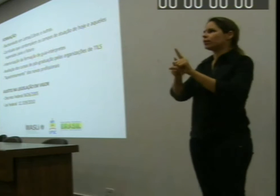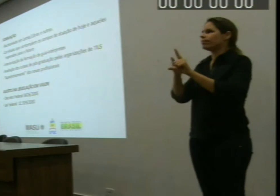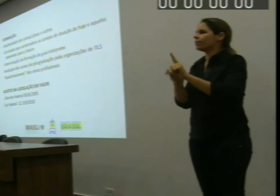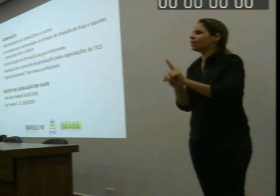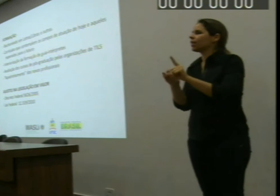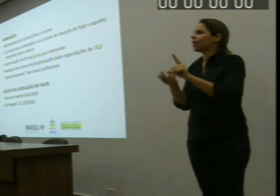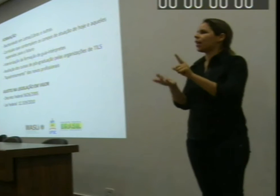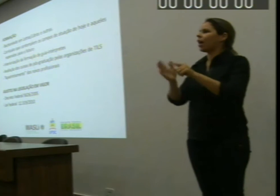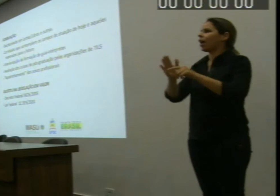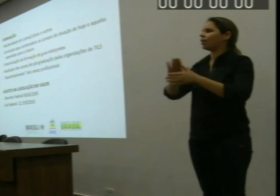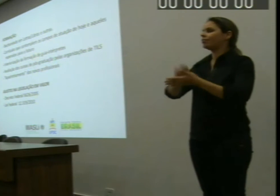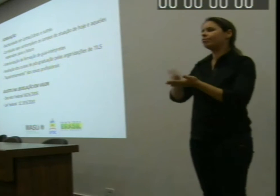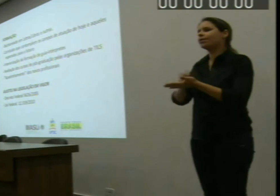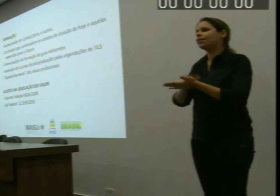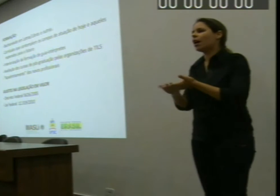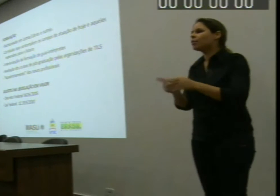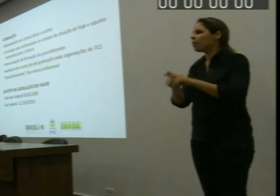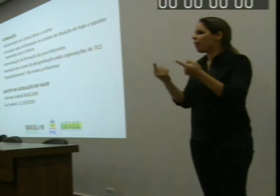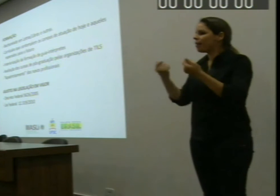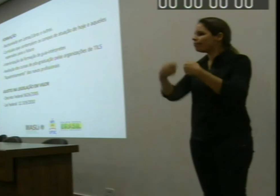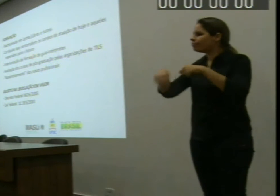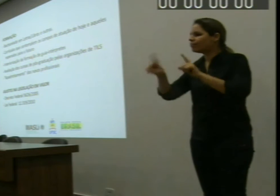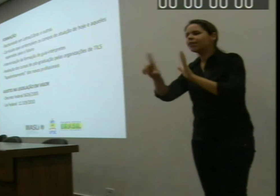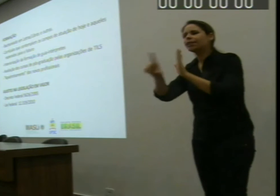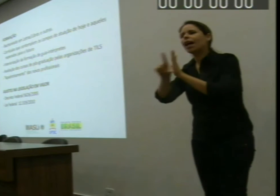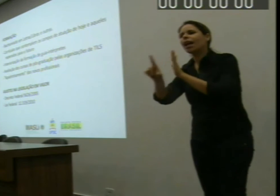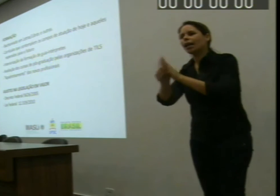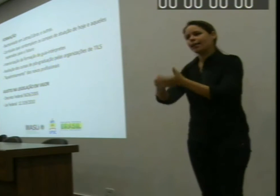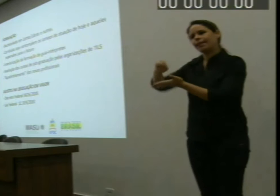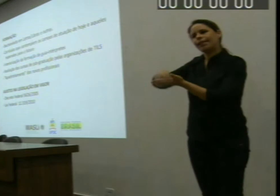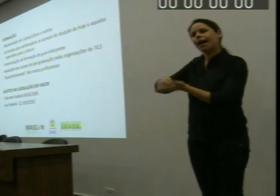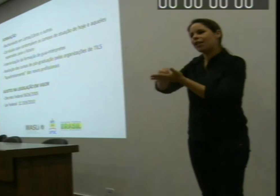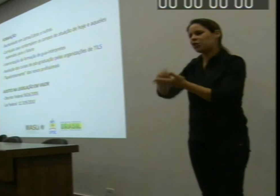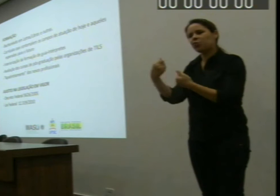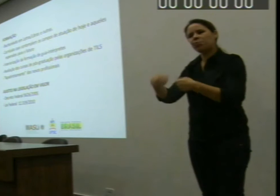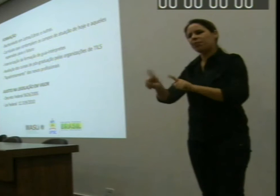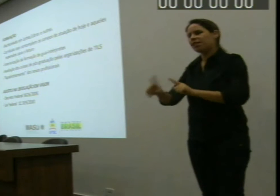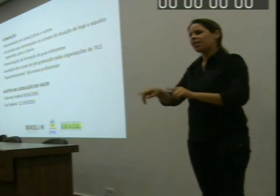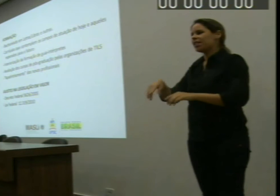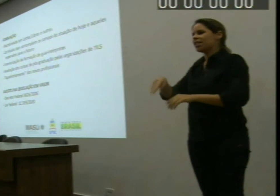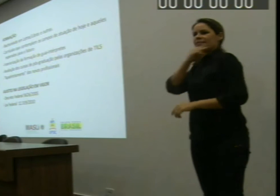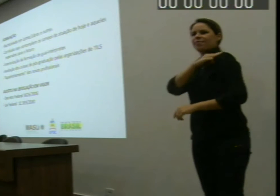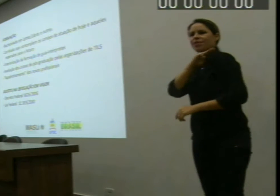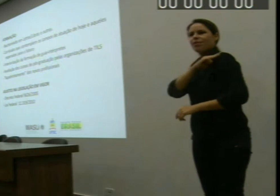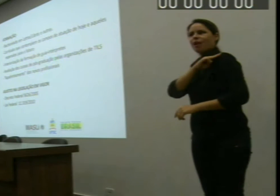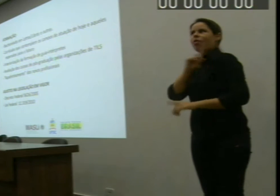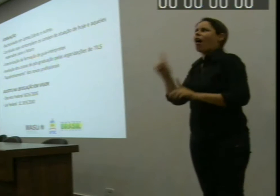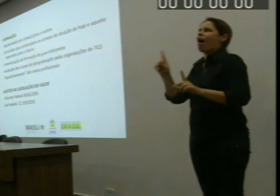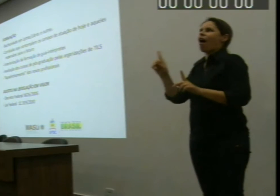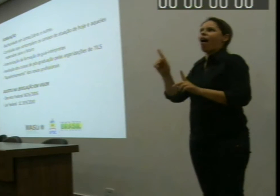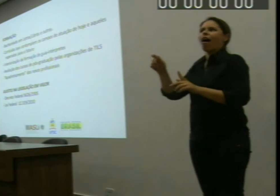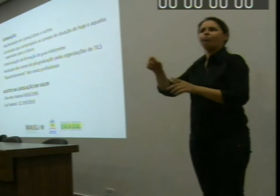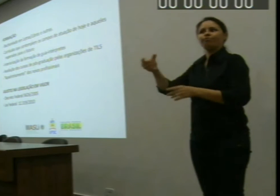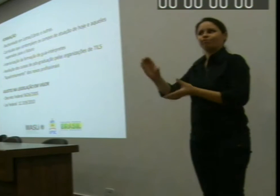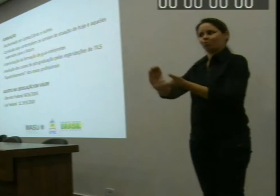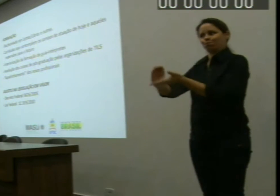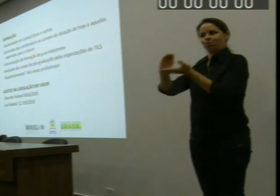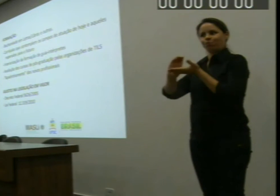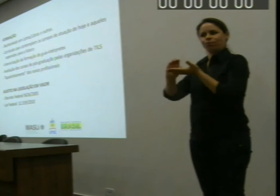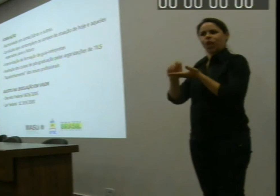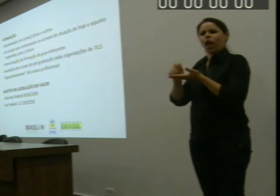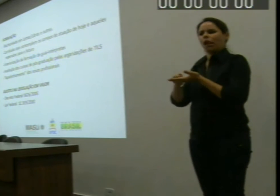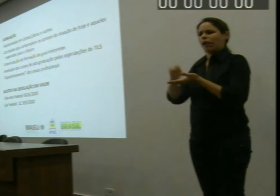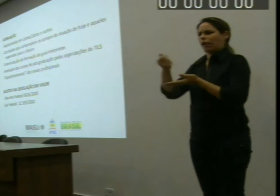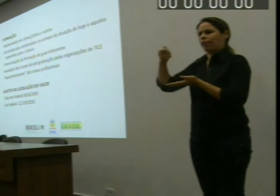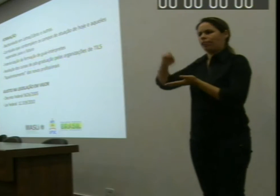essa profissão Não precisa ter curso superior não vamos mais investir nisso não vamos investir em